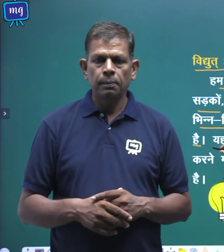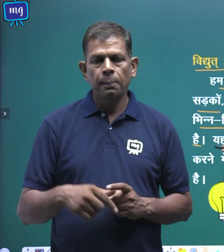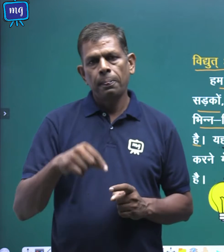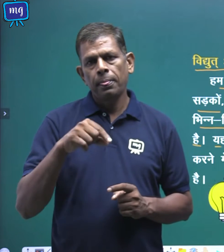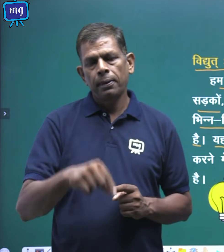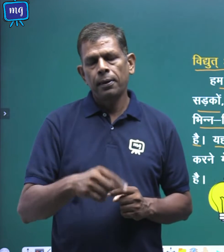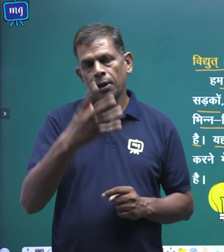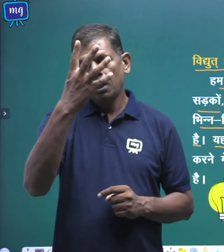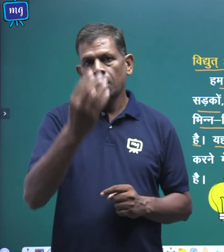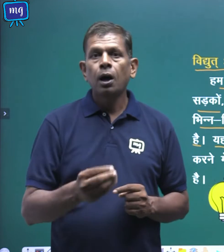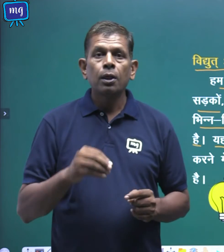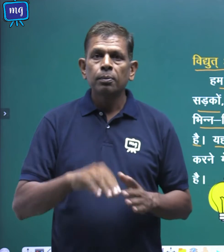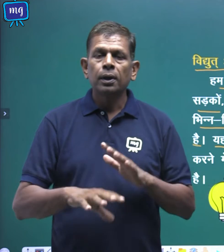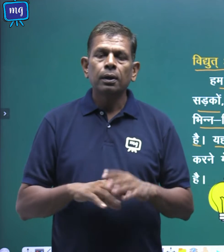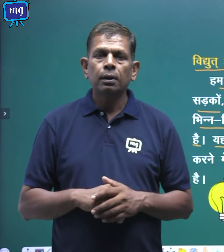यह रात में